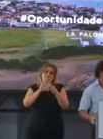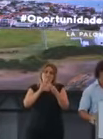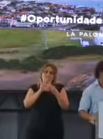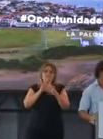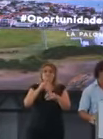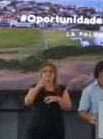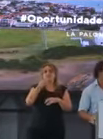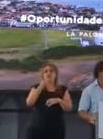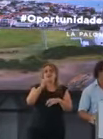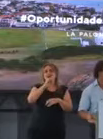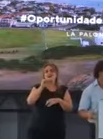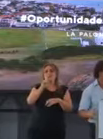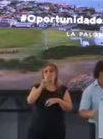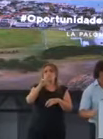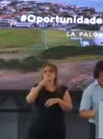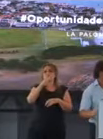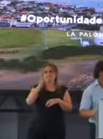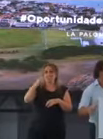Arbeleche.